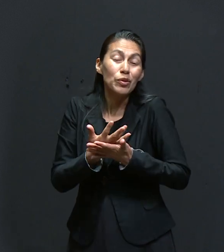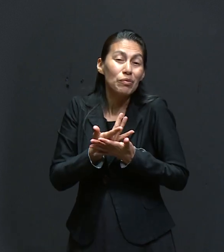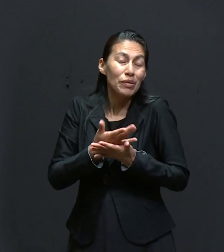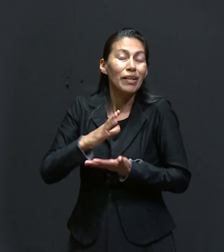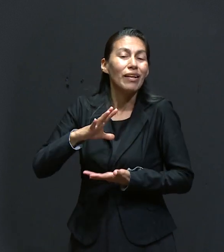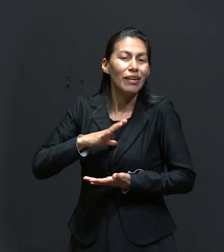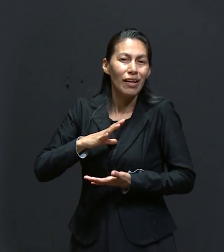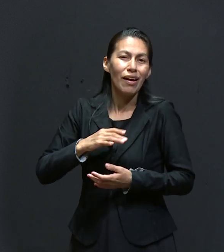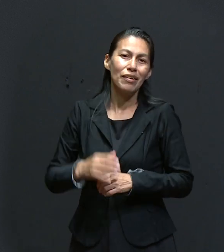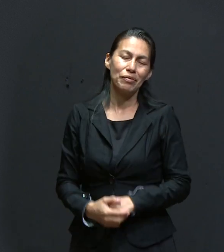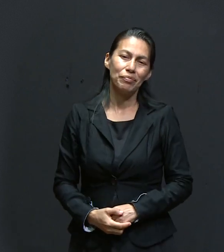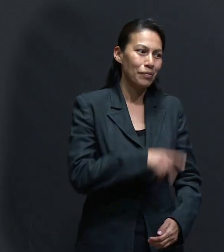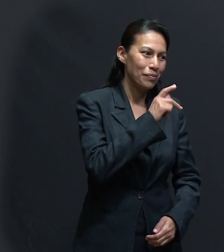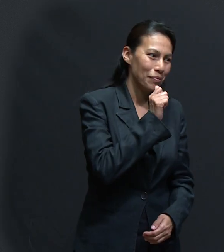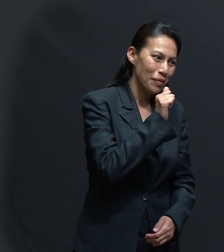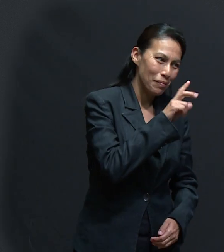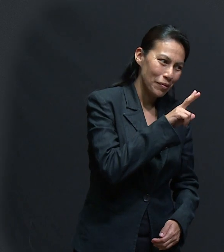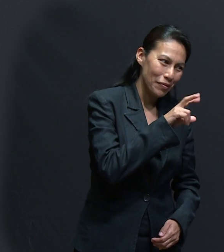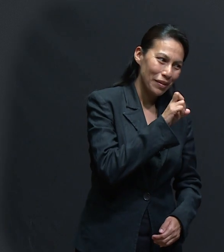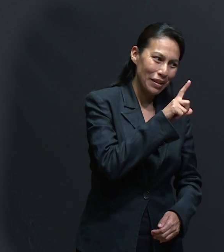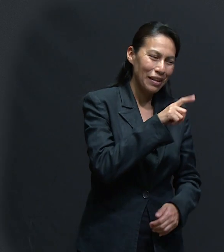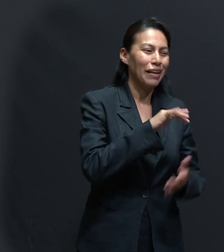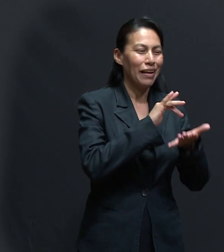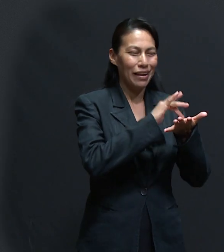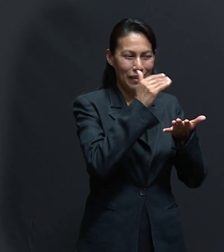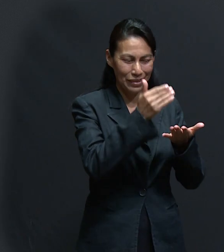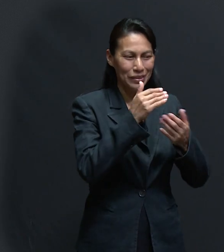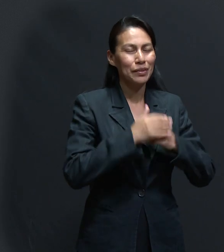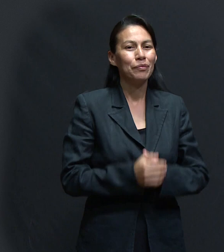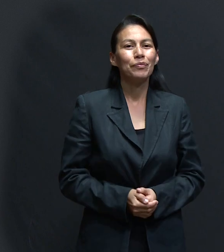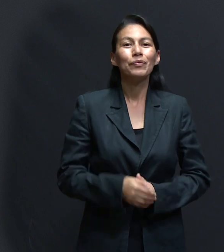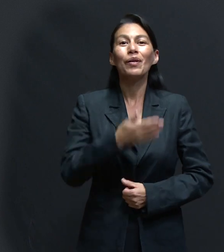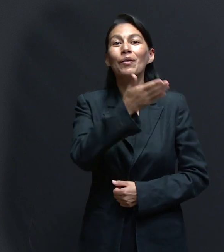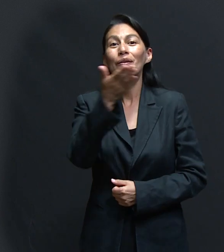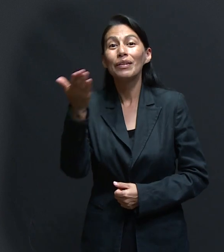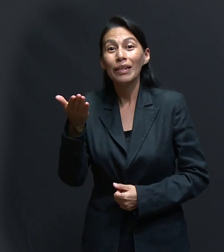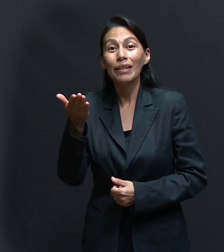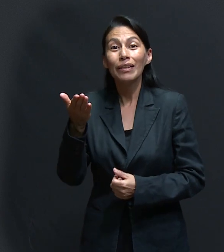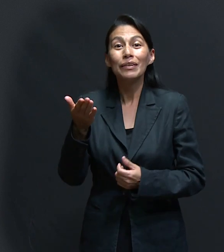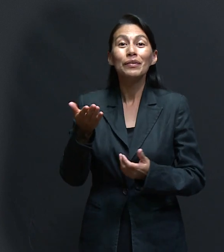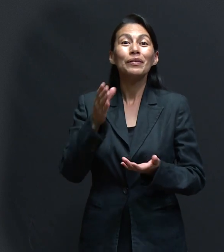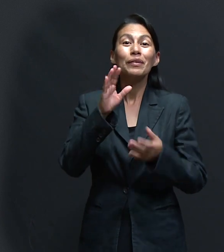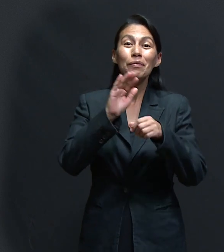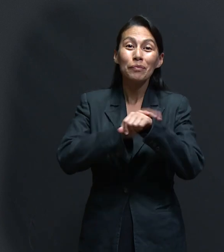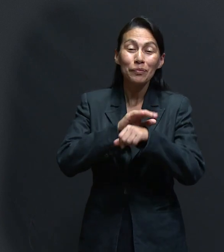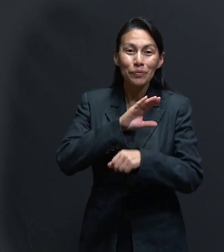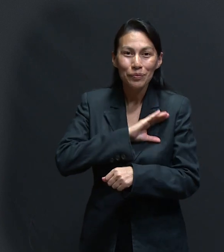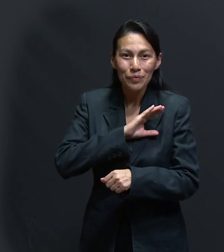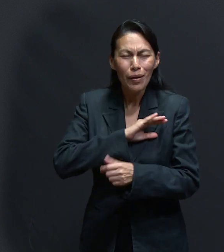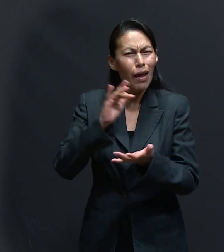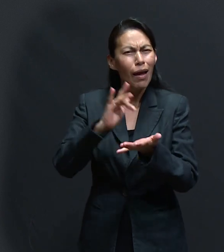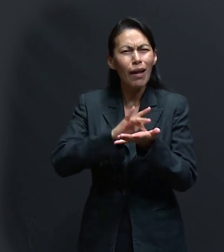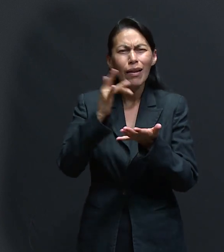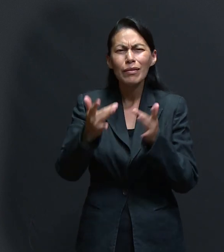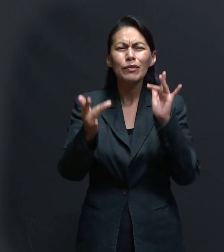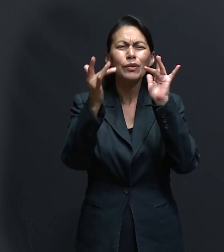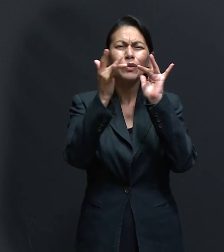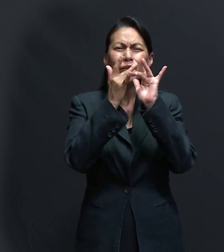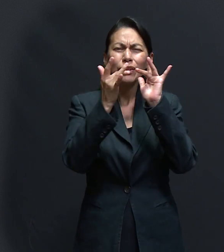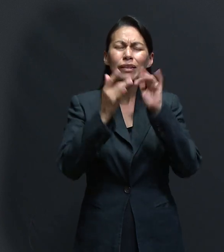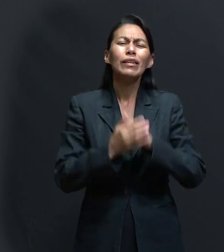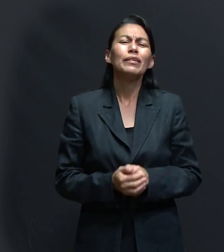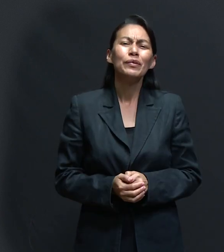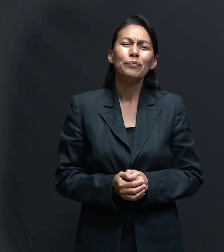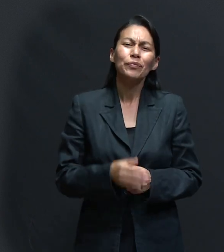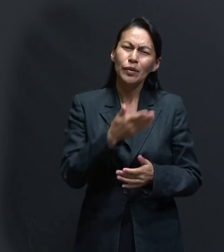una esperanza gracias y gracias a ustedes queridos por estar un momento en la presencia de dios